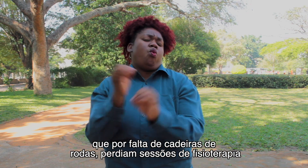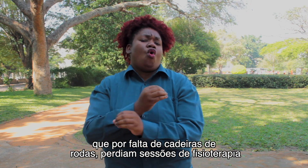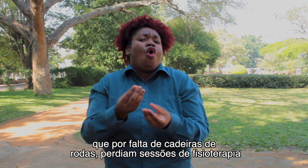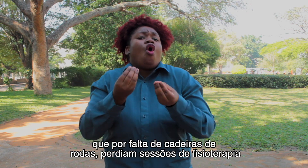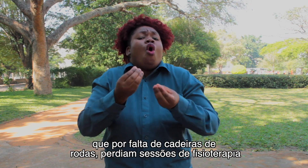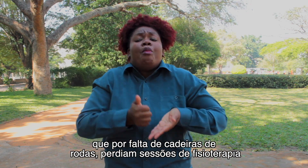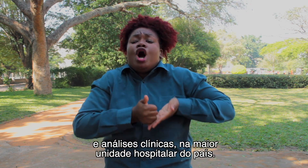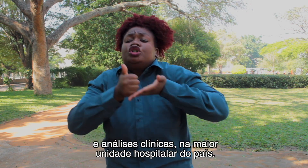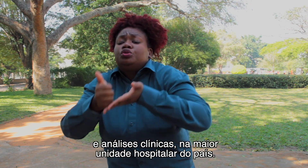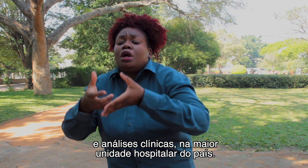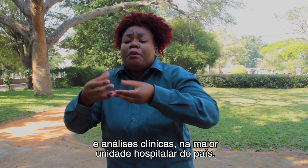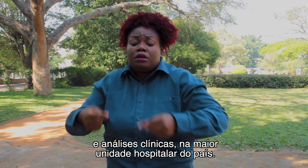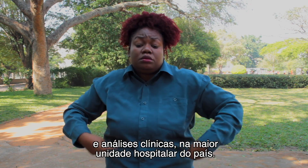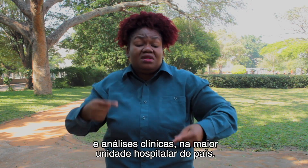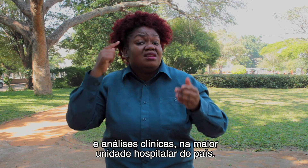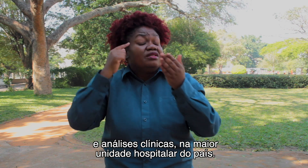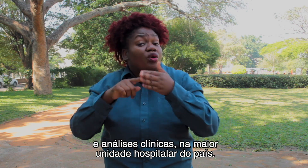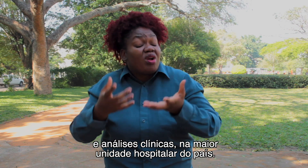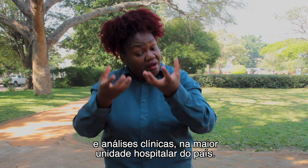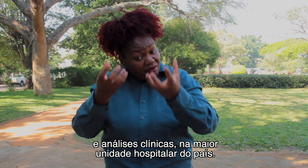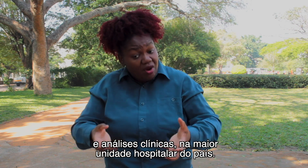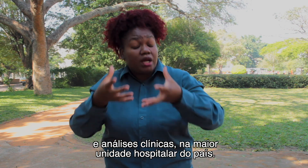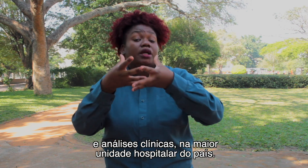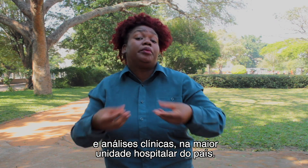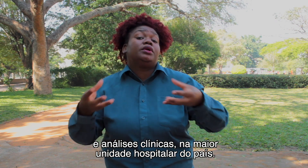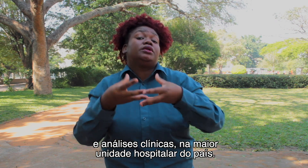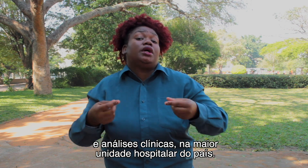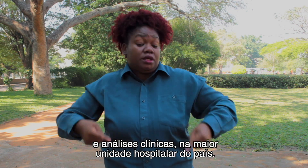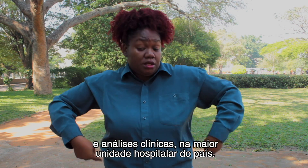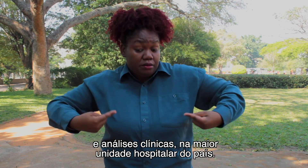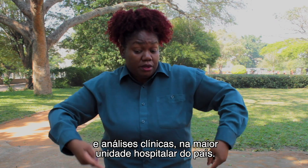de fisioterapia e análises clínicas na maior unidade hospitalar do país.